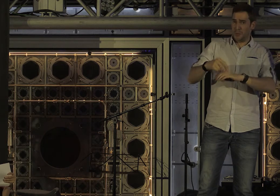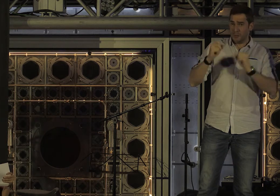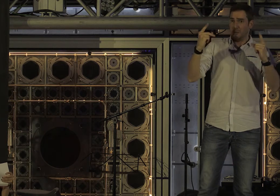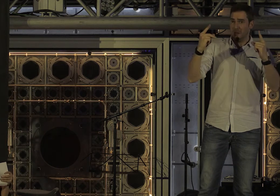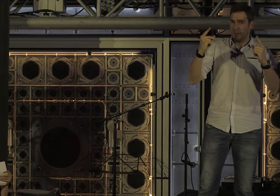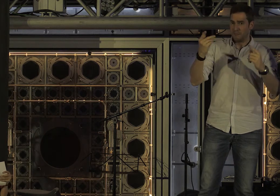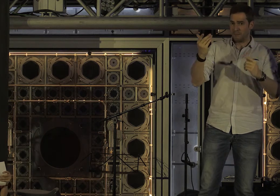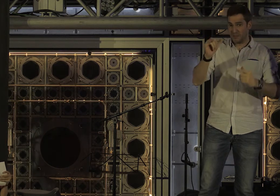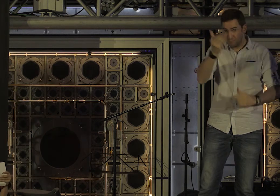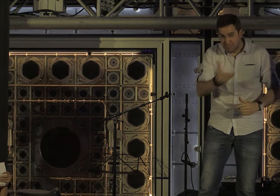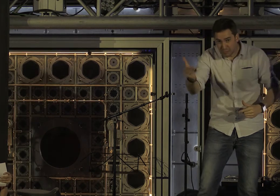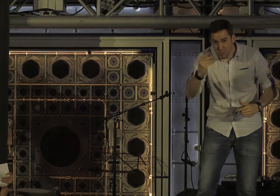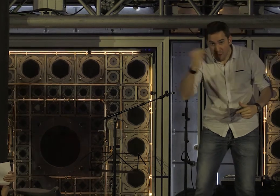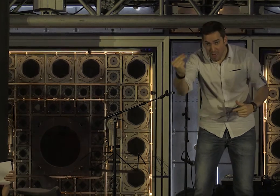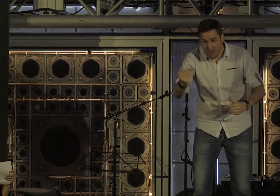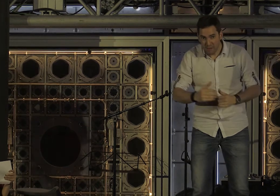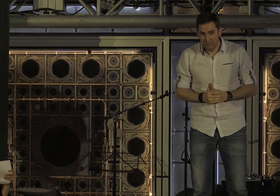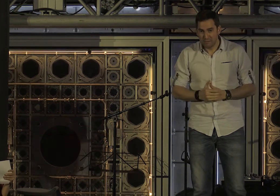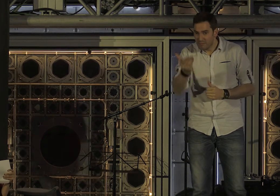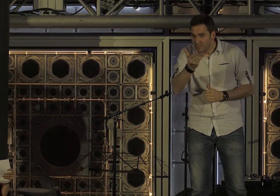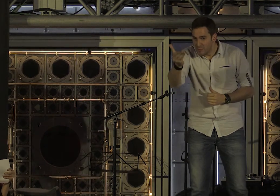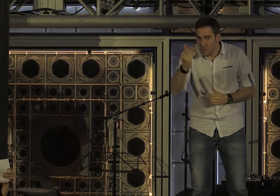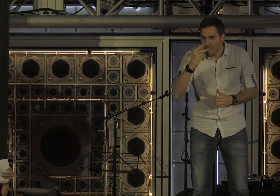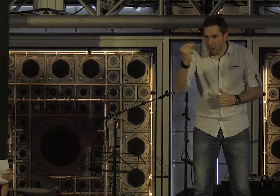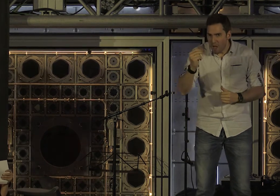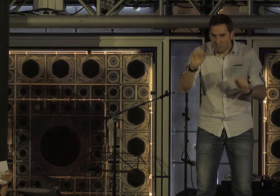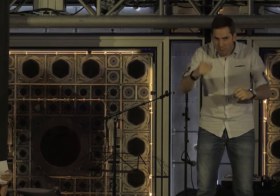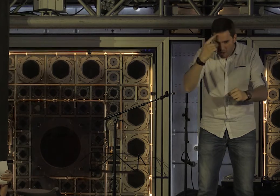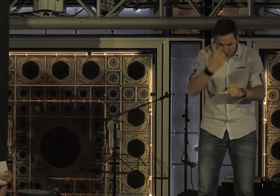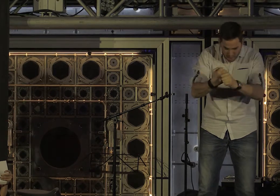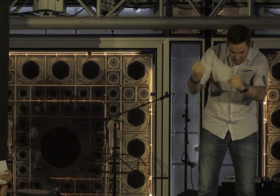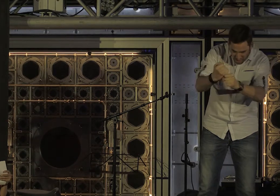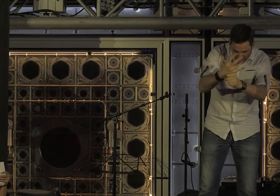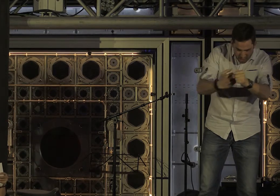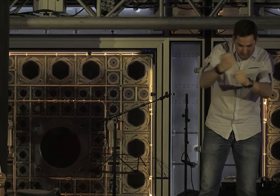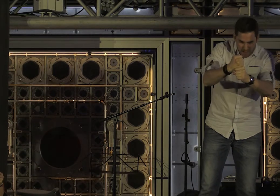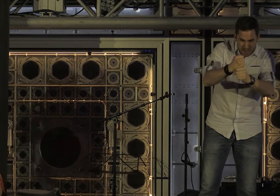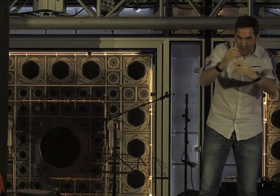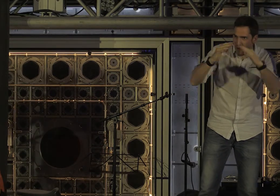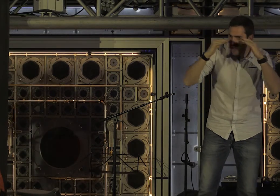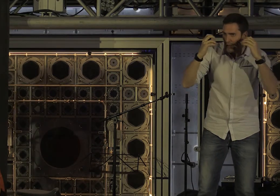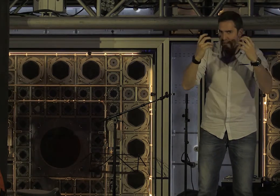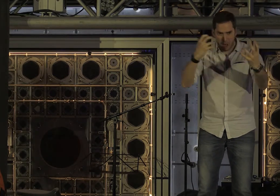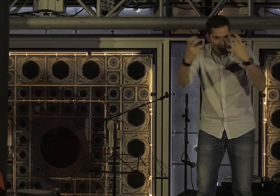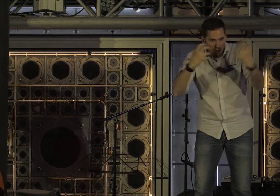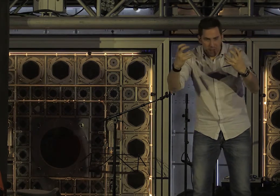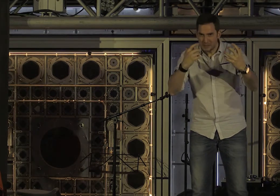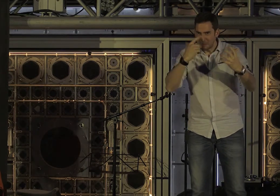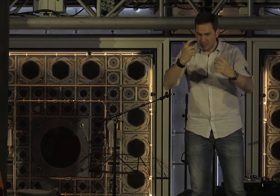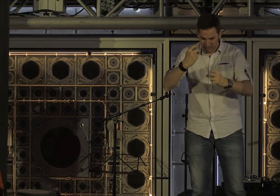l'humain, qui crée tout quand tu perçois et ressens la couleur, qui martèle la terre ferme à longue